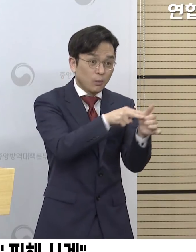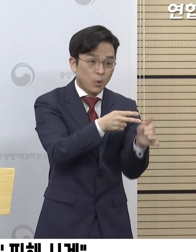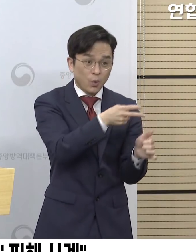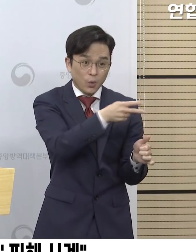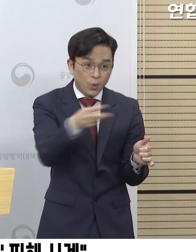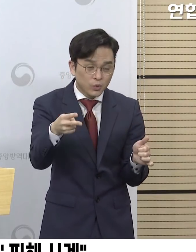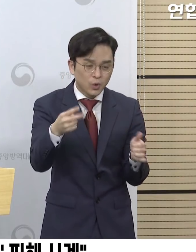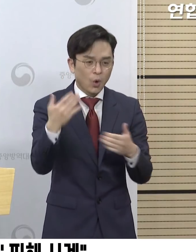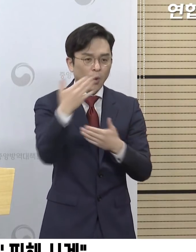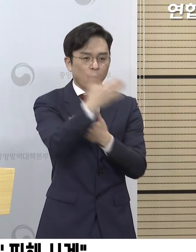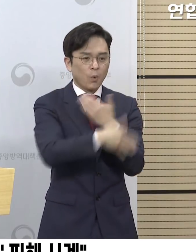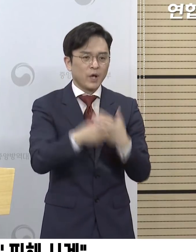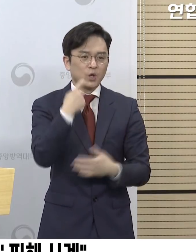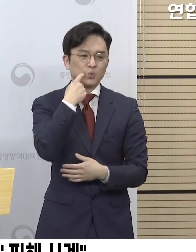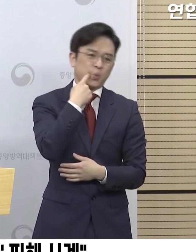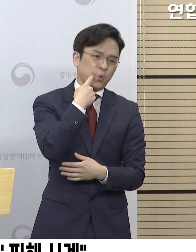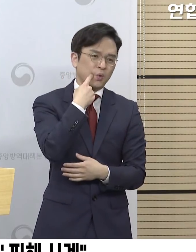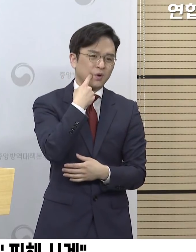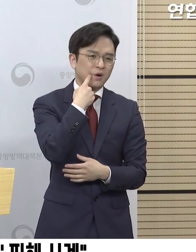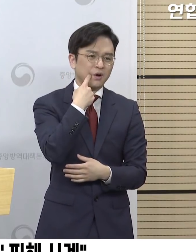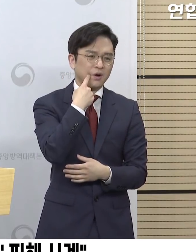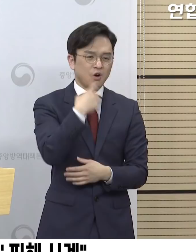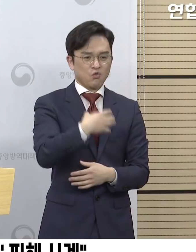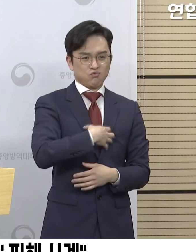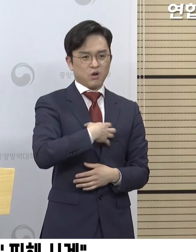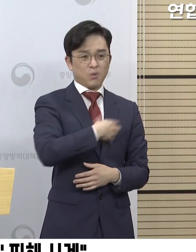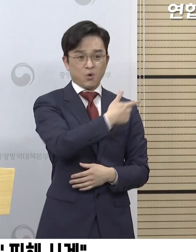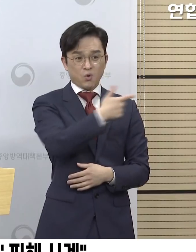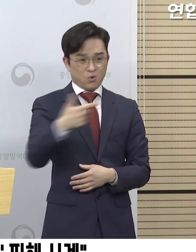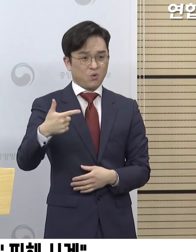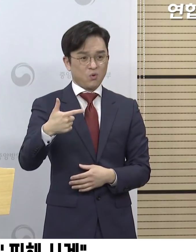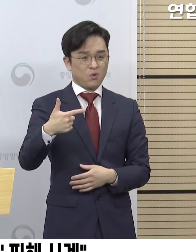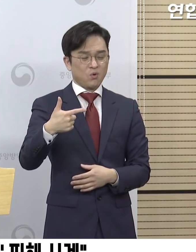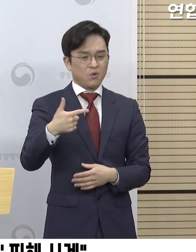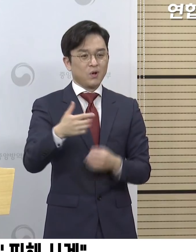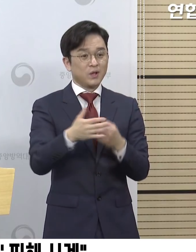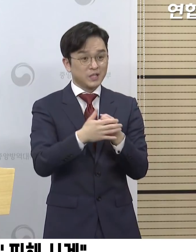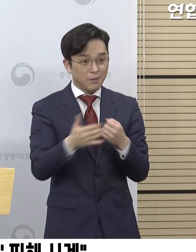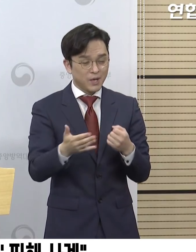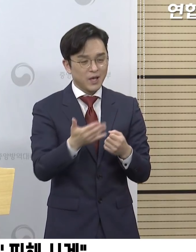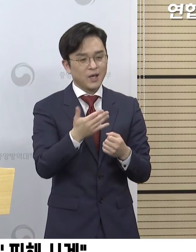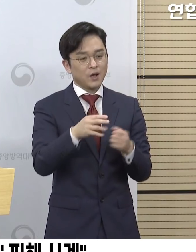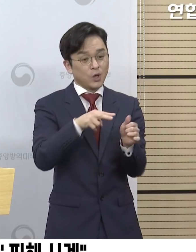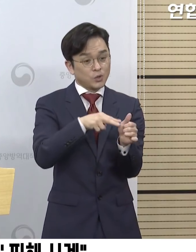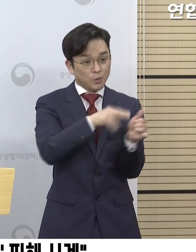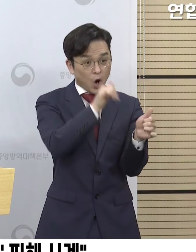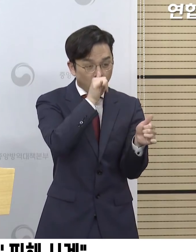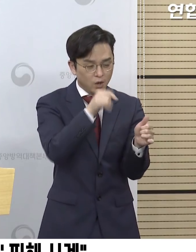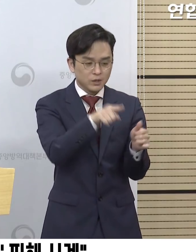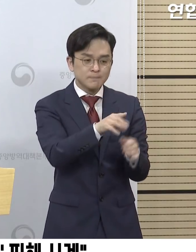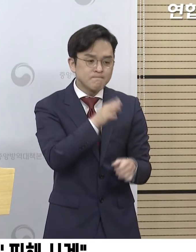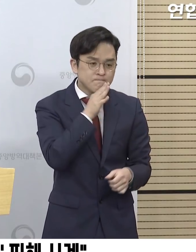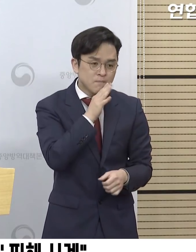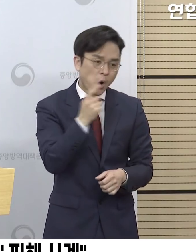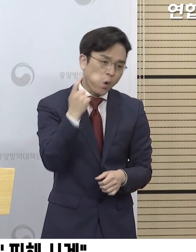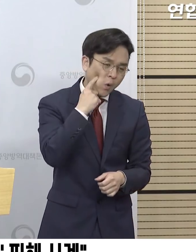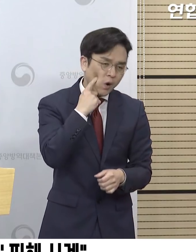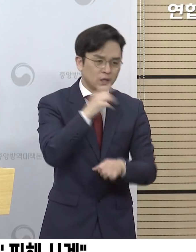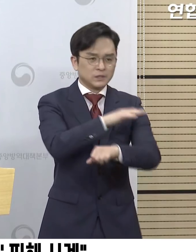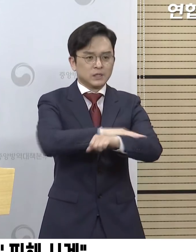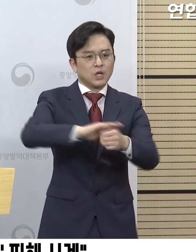반드시 많은 정보의 출처가 신뢰할 만한 정보인지를 확인하는 게 중요하겠습니다. 이런